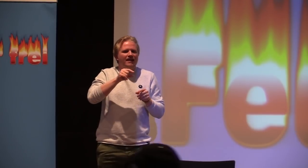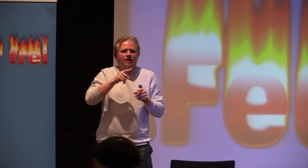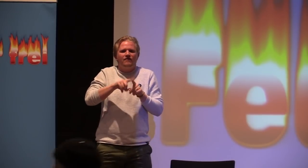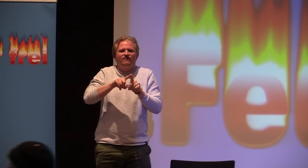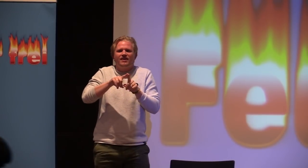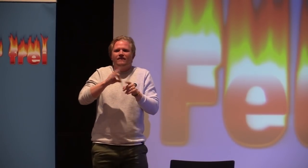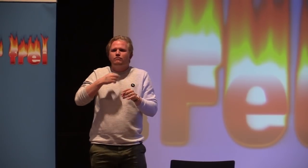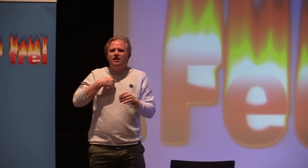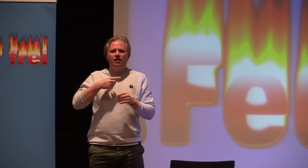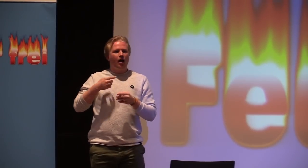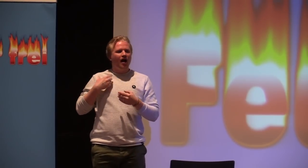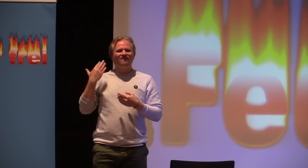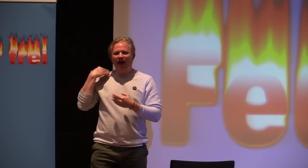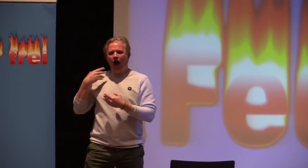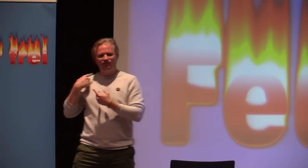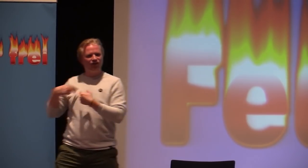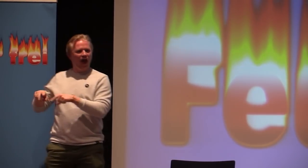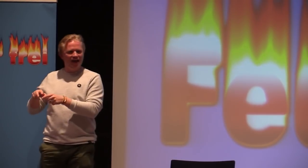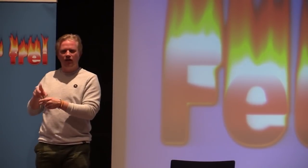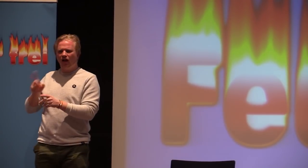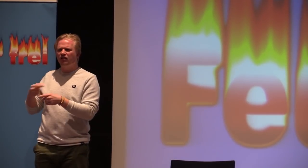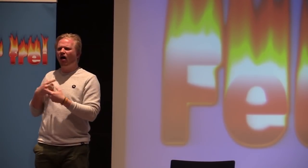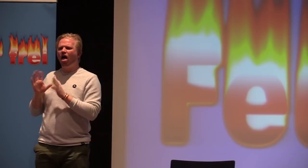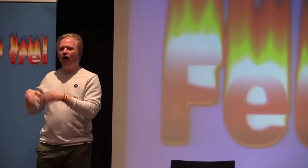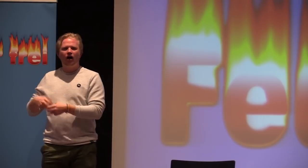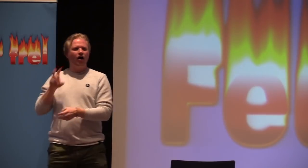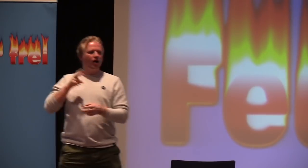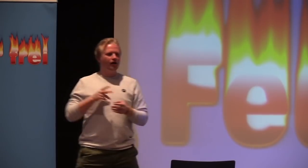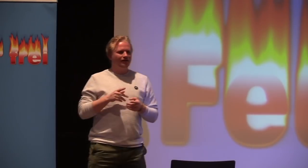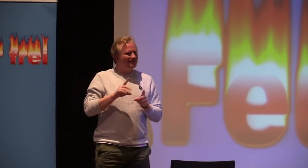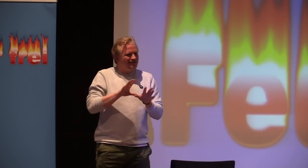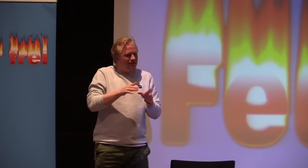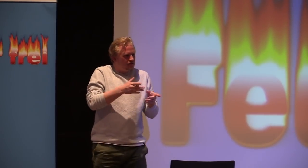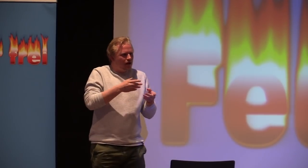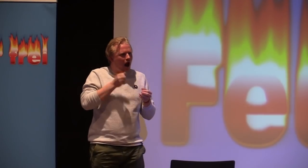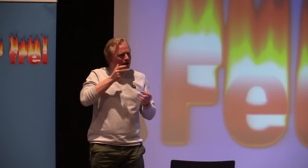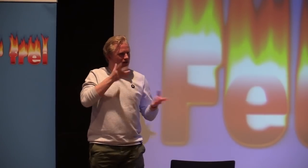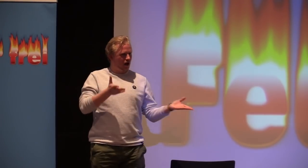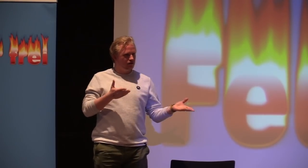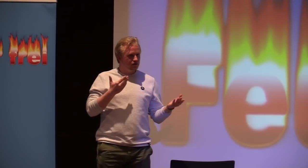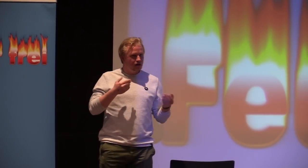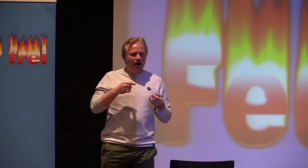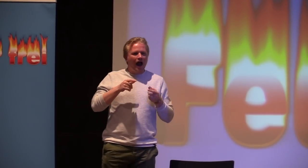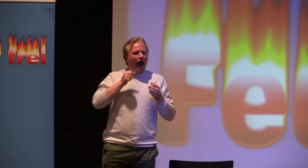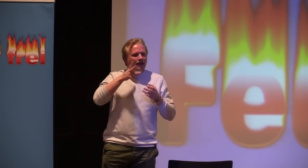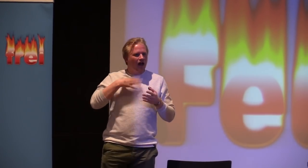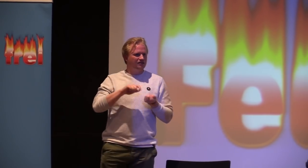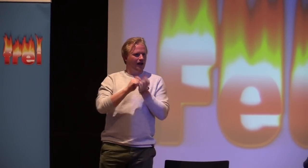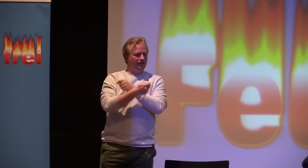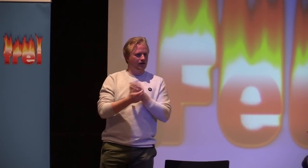Ich finde so irgendwie vereinslos, der Begriff, der ist so ein bisschen nicht so treffend. Ich finde, das, was du beschrieben hast,